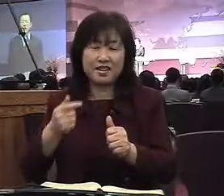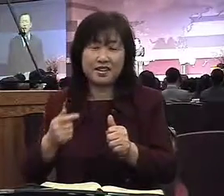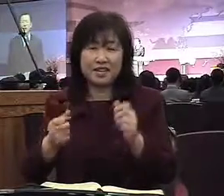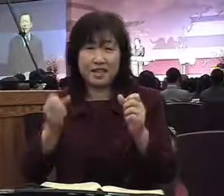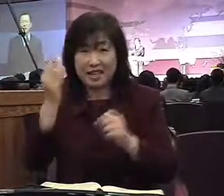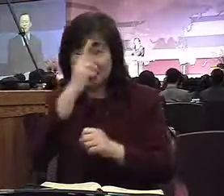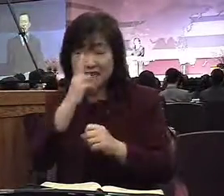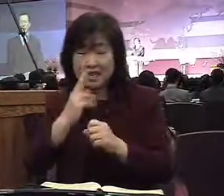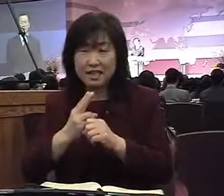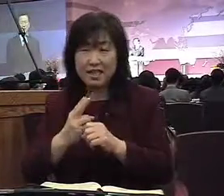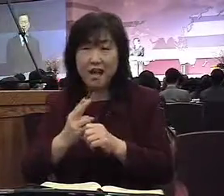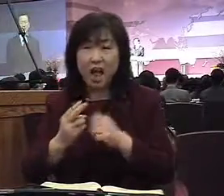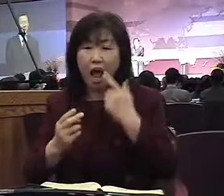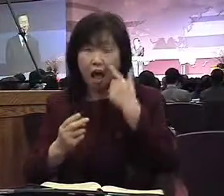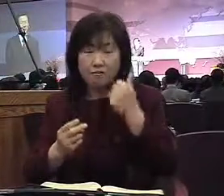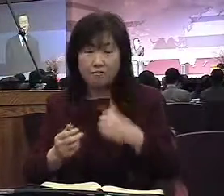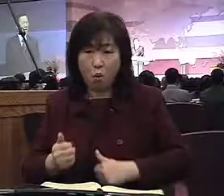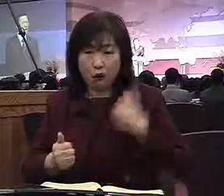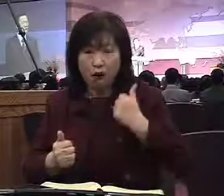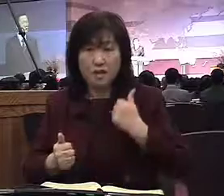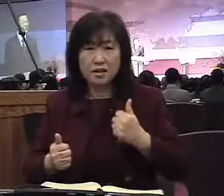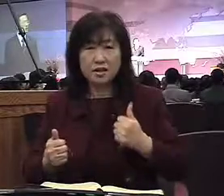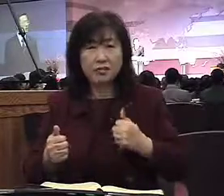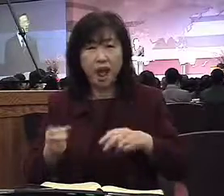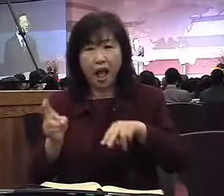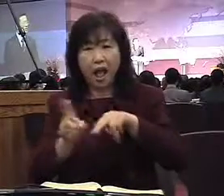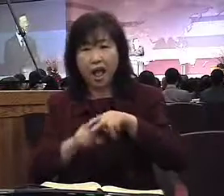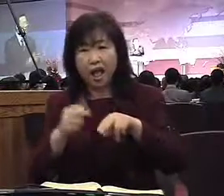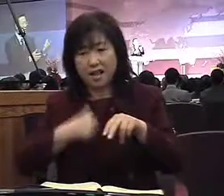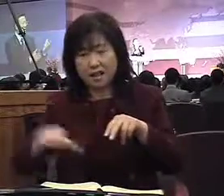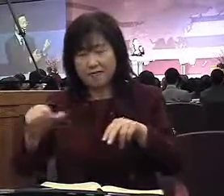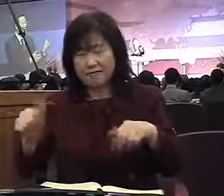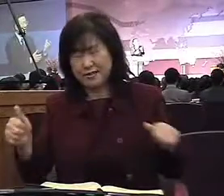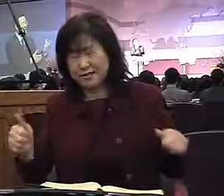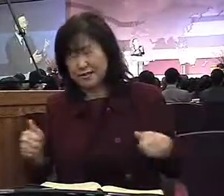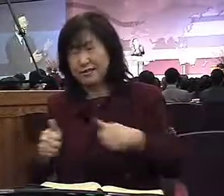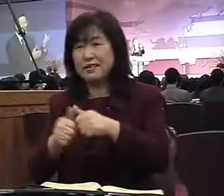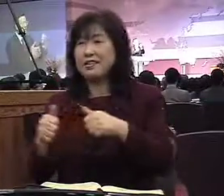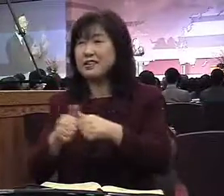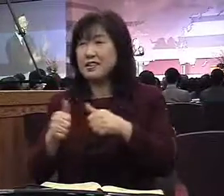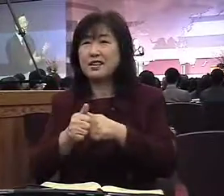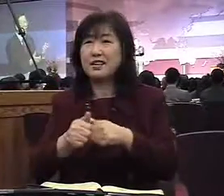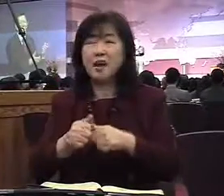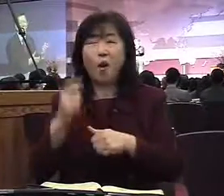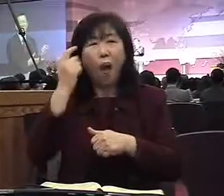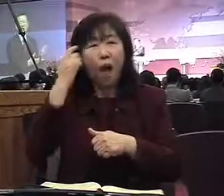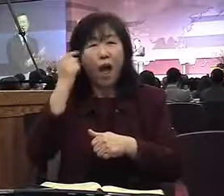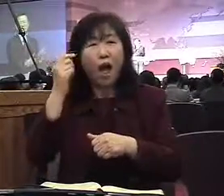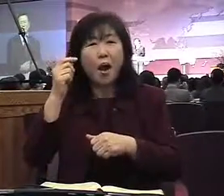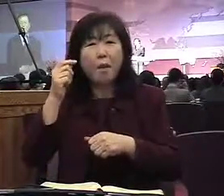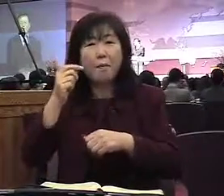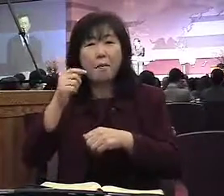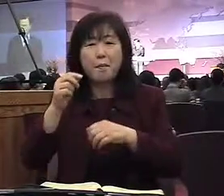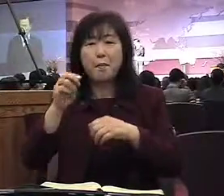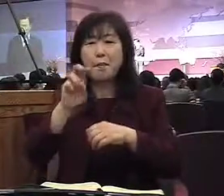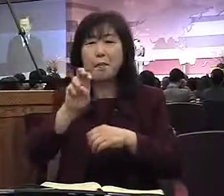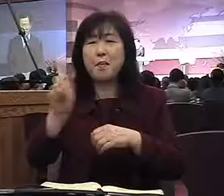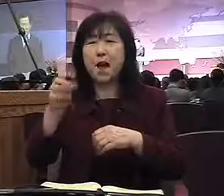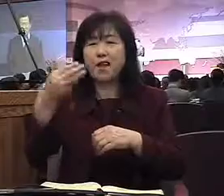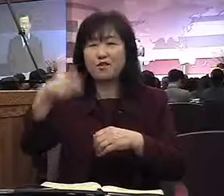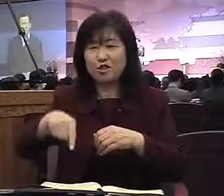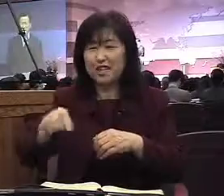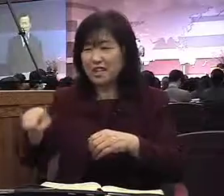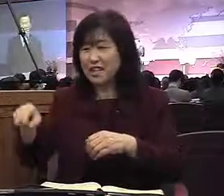그러더니 성이 안 풀리셨는지요. 마루로 뛰어나가시더니요. 마루에 걸려있는 그 박달나무 빗자루를 들고 또 들어오신